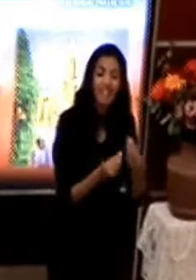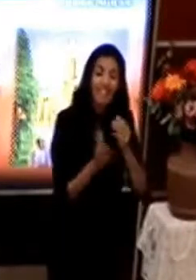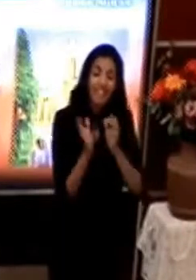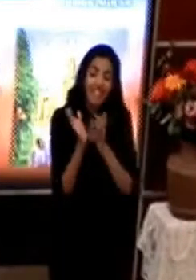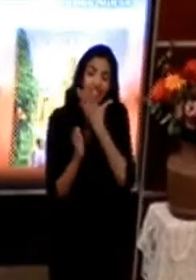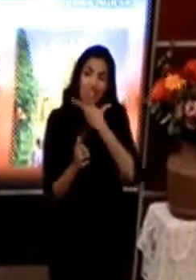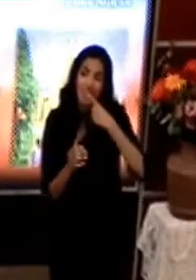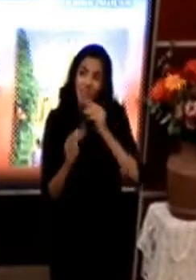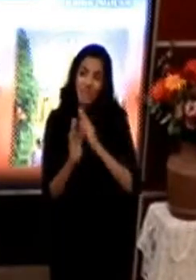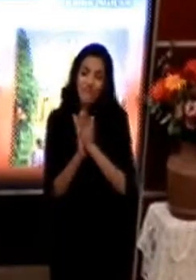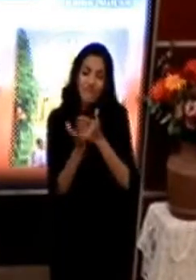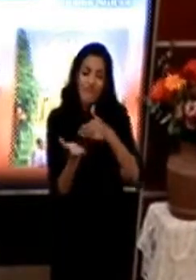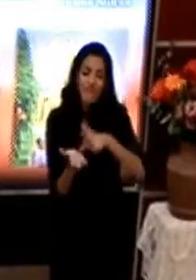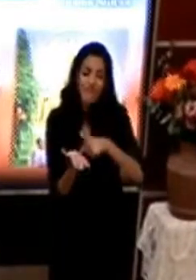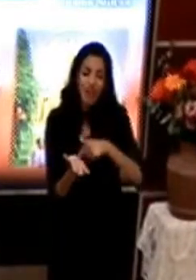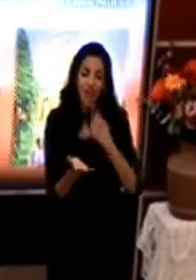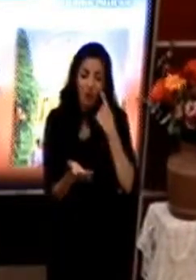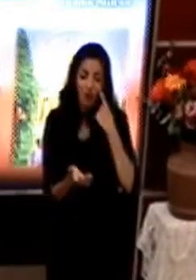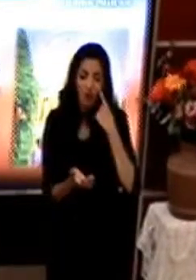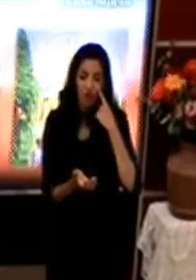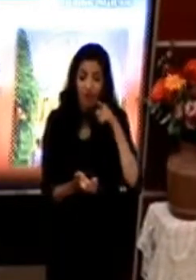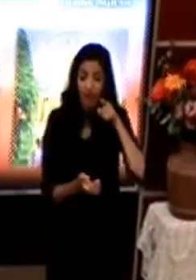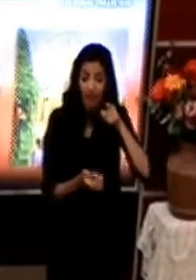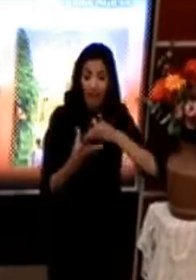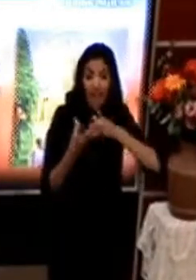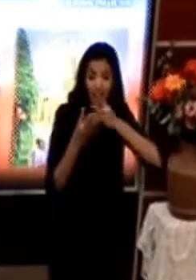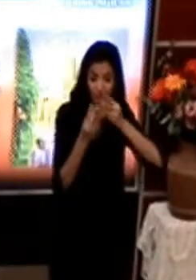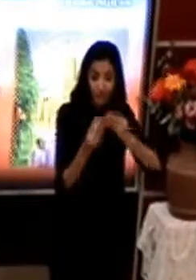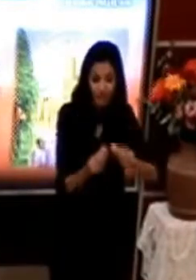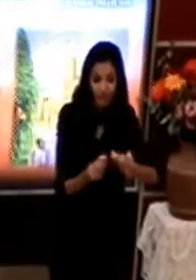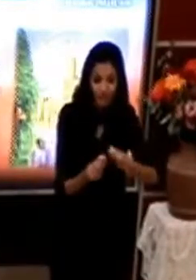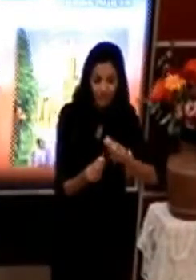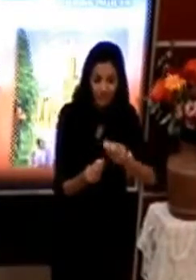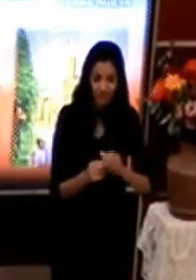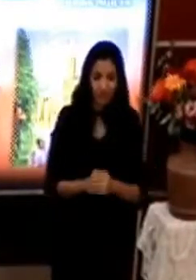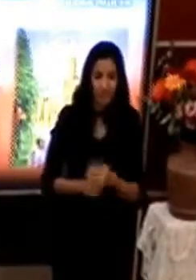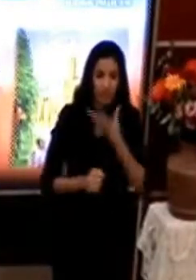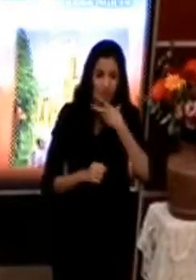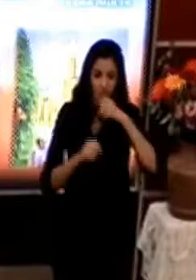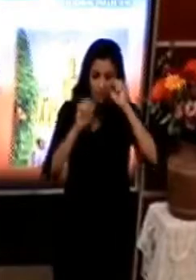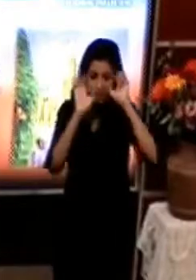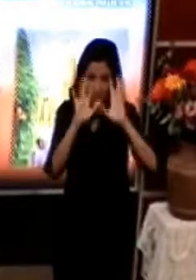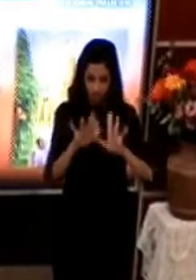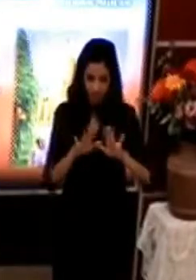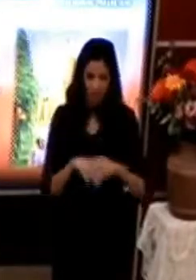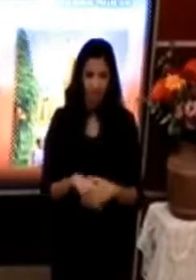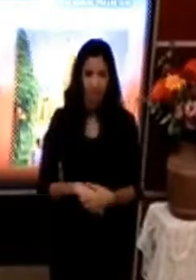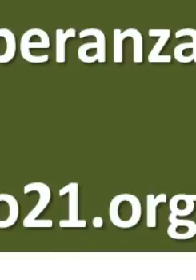preciosa que lo sacó a él del pantano de la existencia. Que Dios te bendiga, Omar.